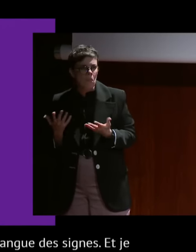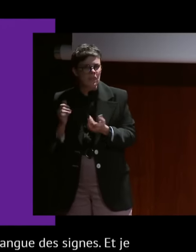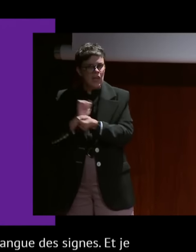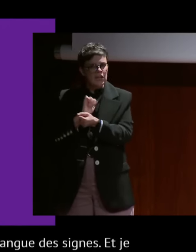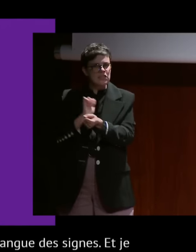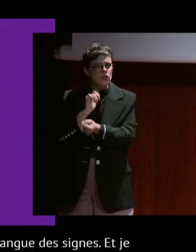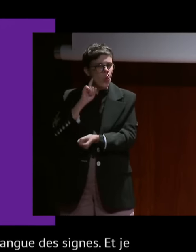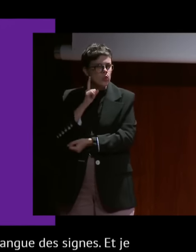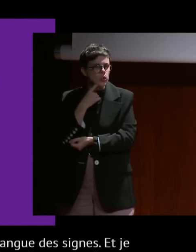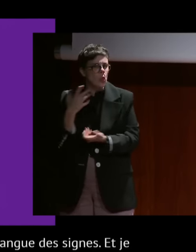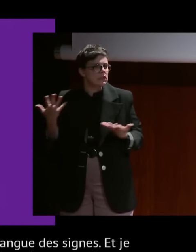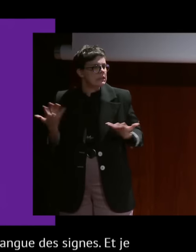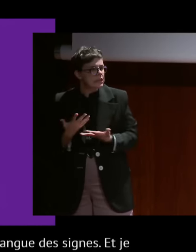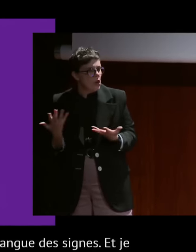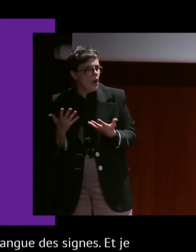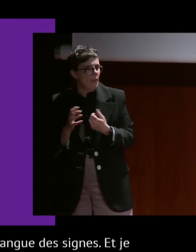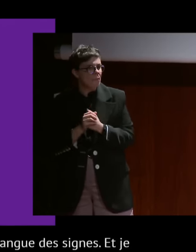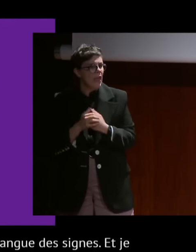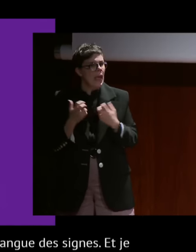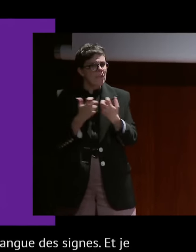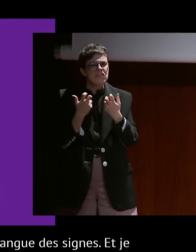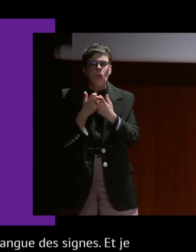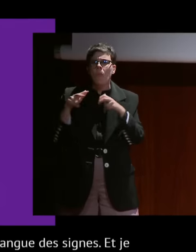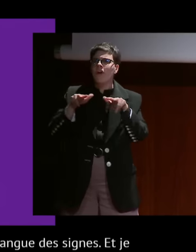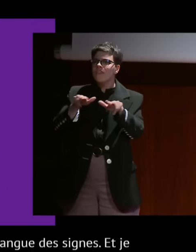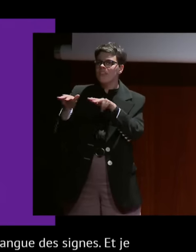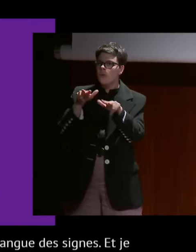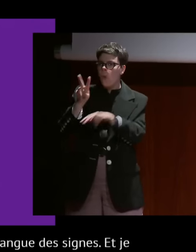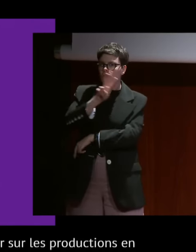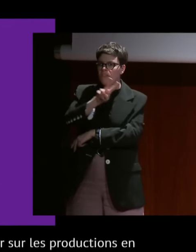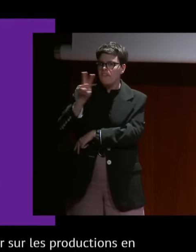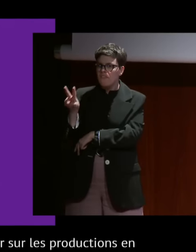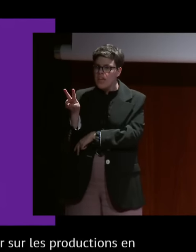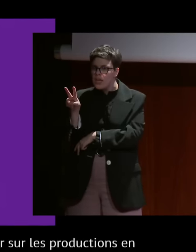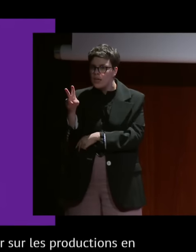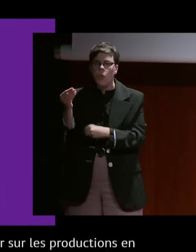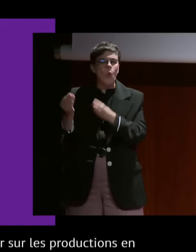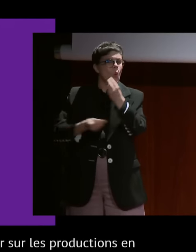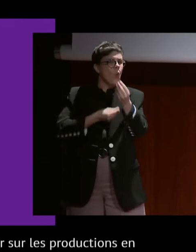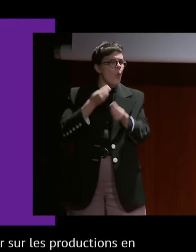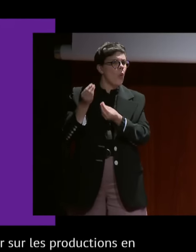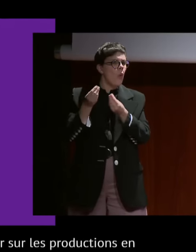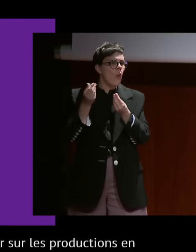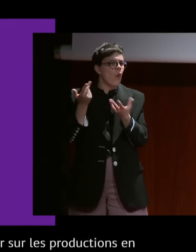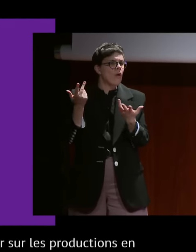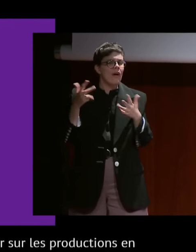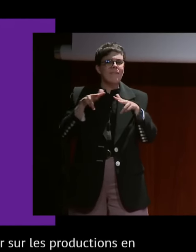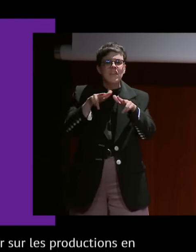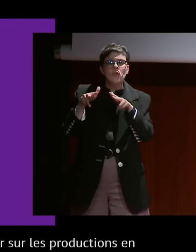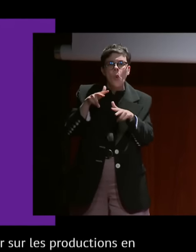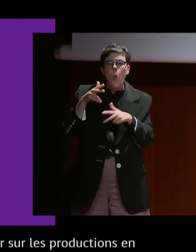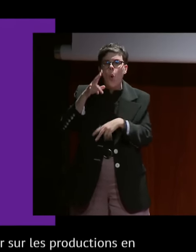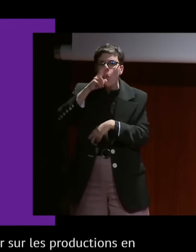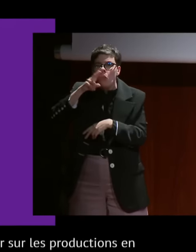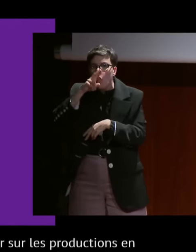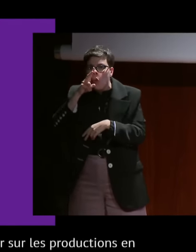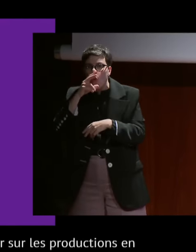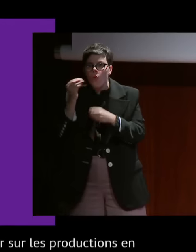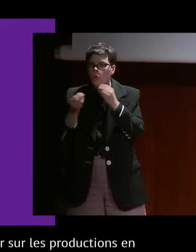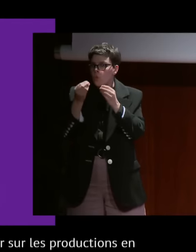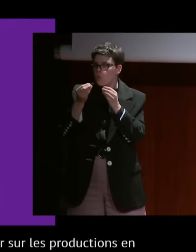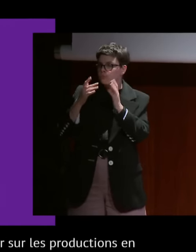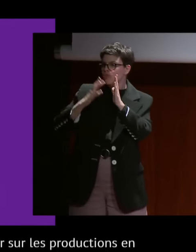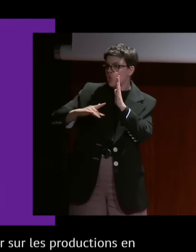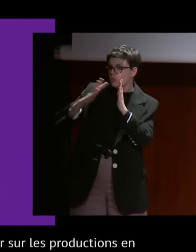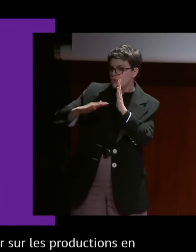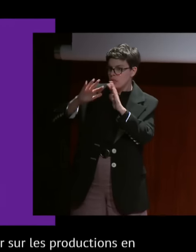qu'est-ce que c'est que la littérature sourde, l'édition sourde, c'est quoi ? Alors, il y a les vidéos. Est-ce que c'est des vidéos en ce qu'on appelle le